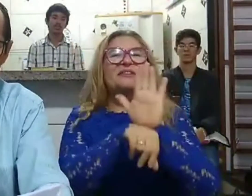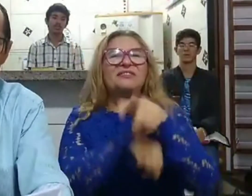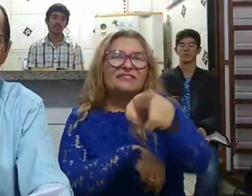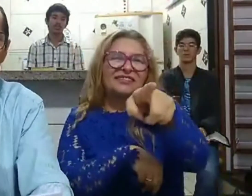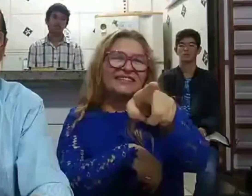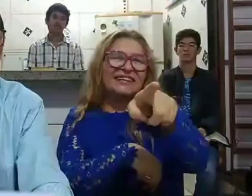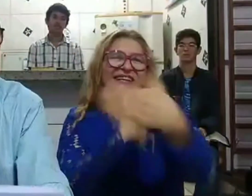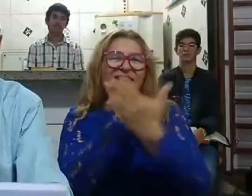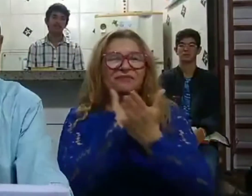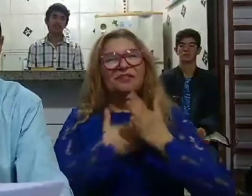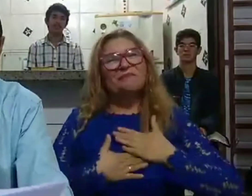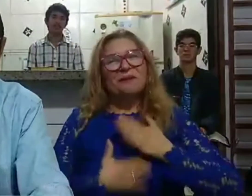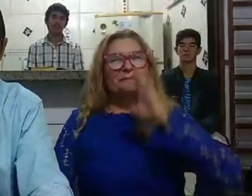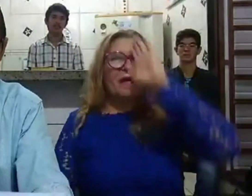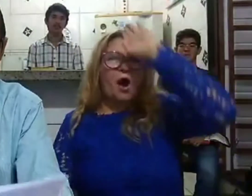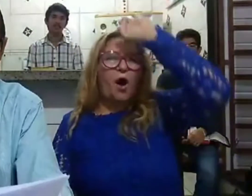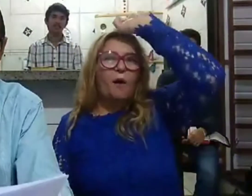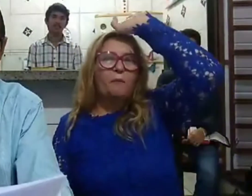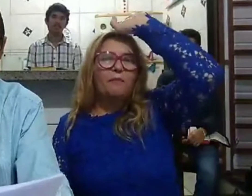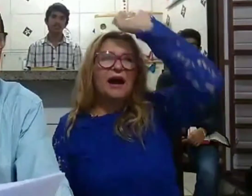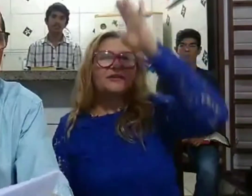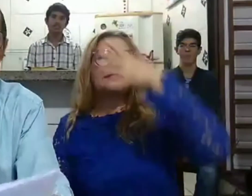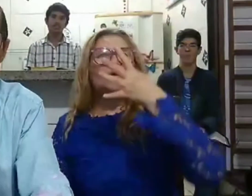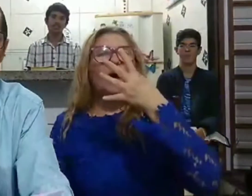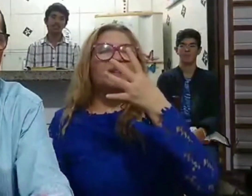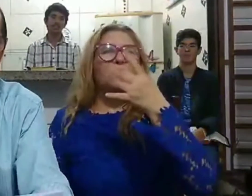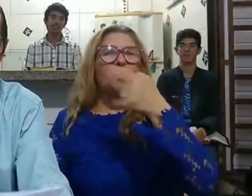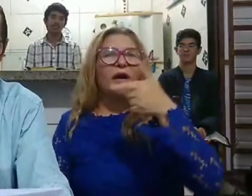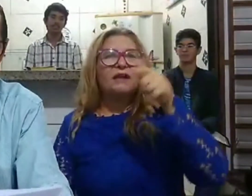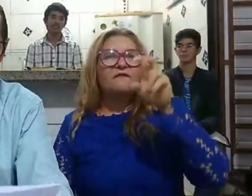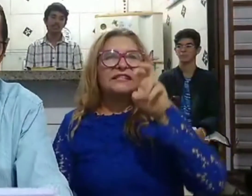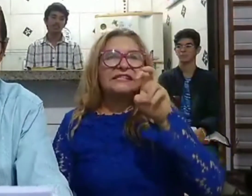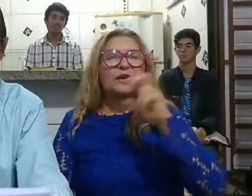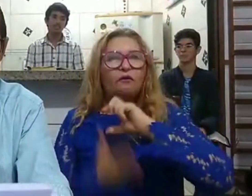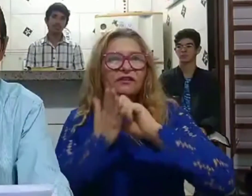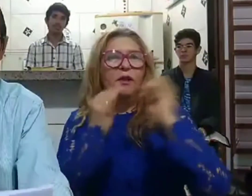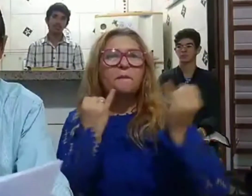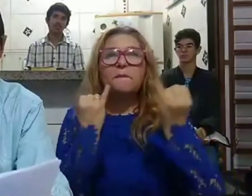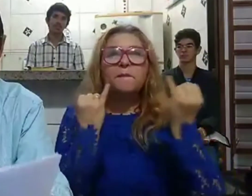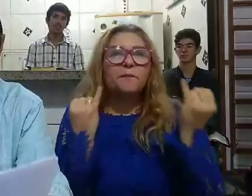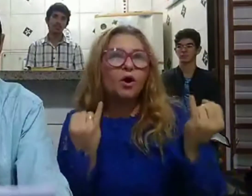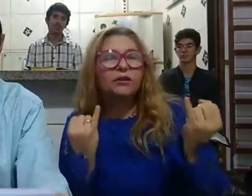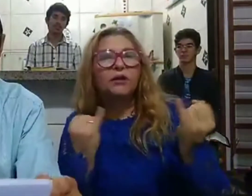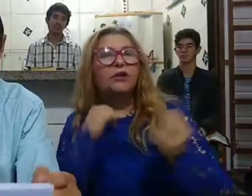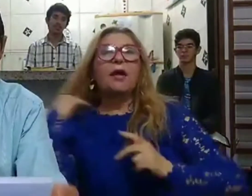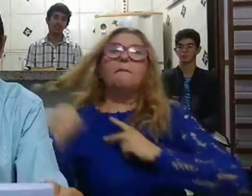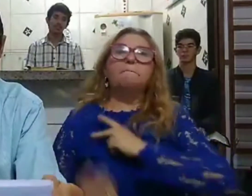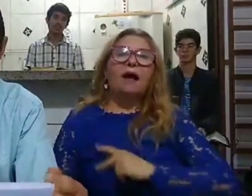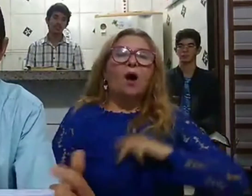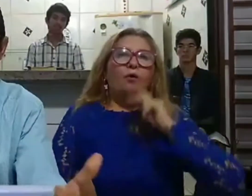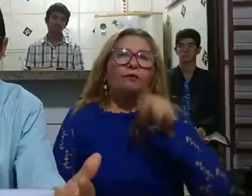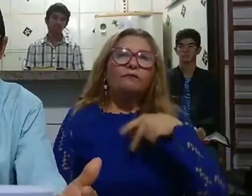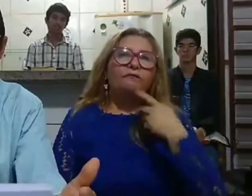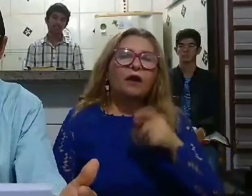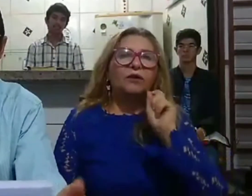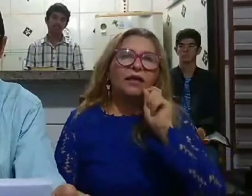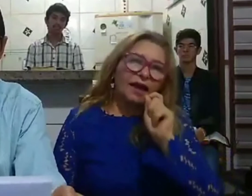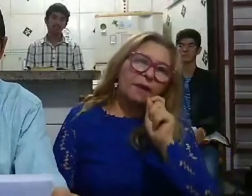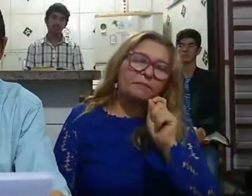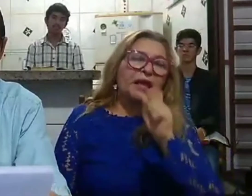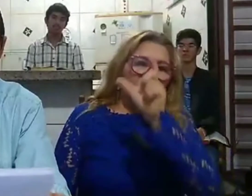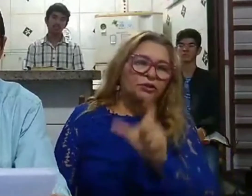você. Romanos 4:25 é um versículo muito interessante. O apóstolo Paulo diz: o qual, está falando de